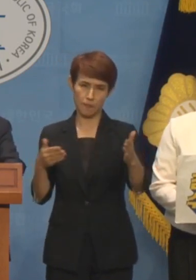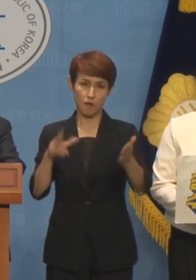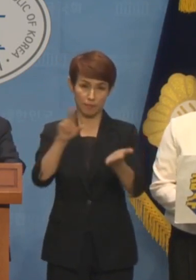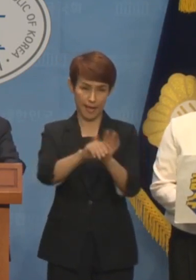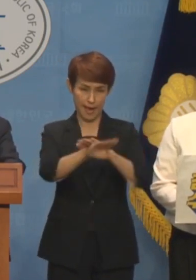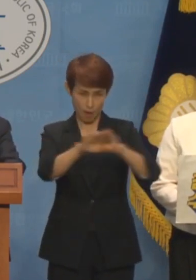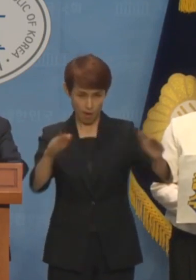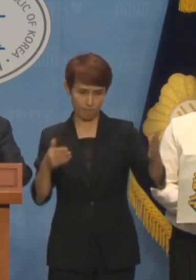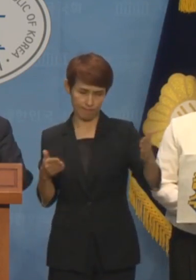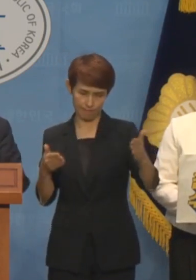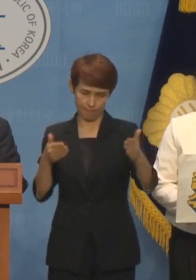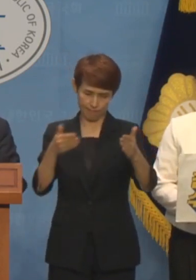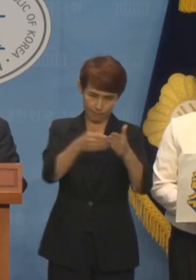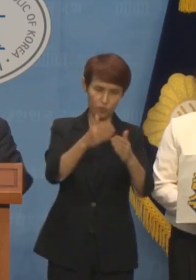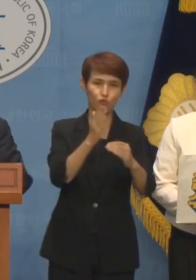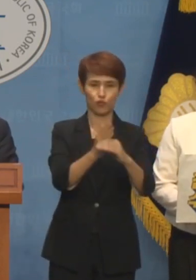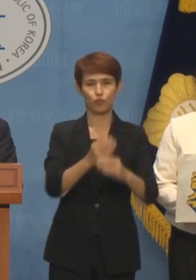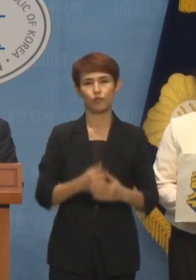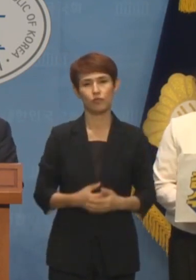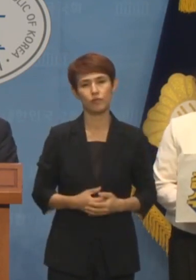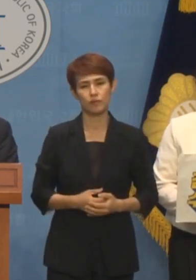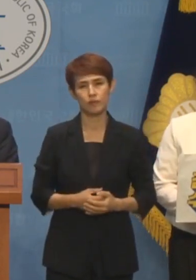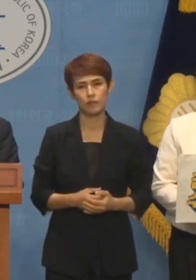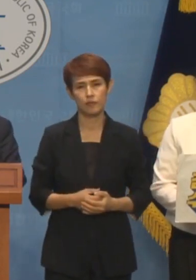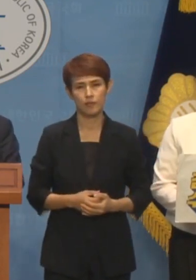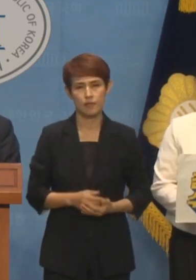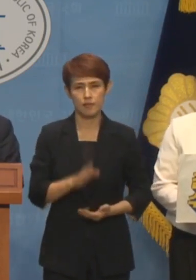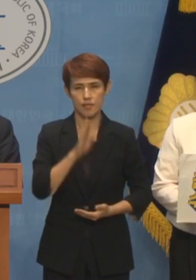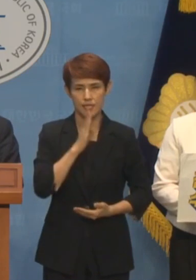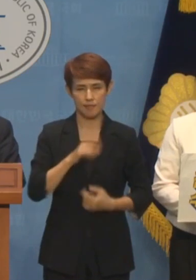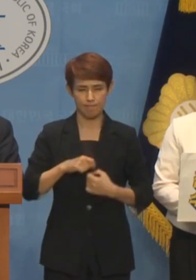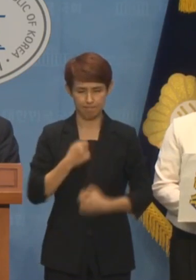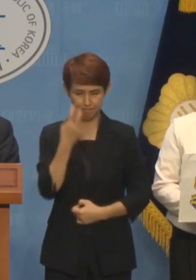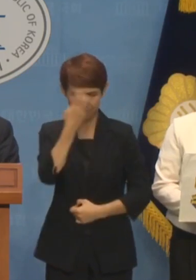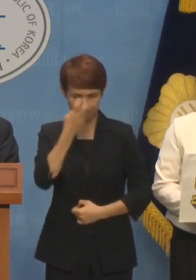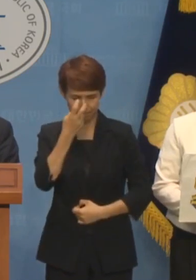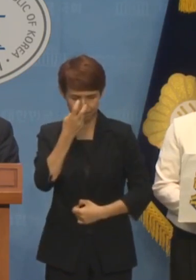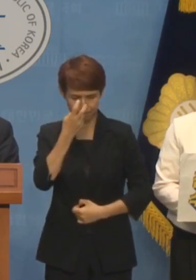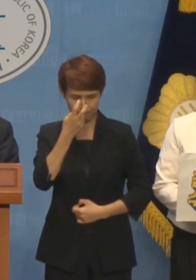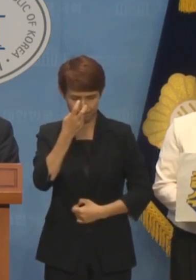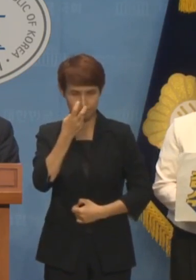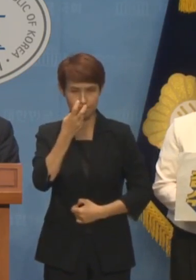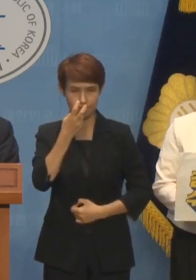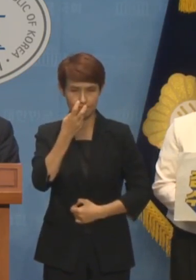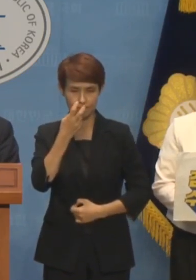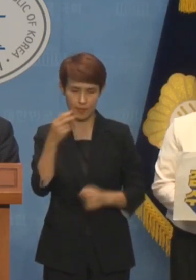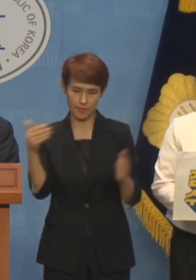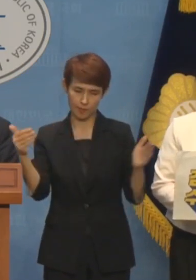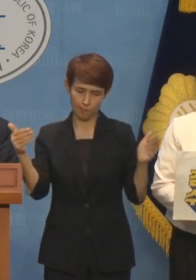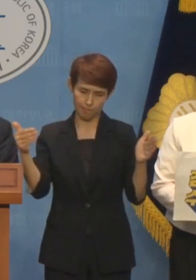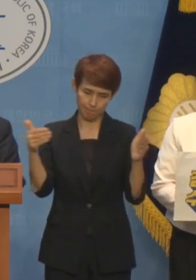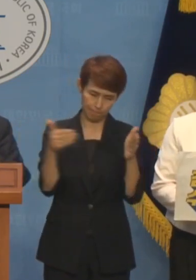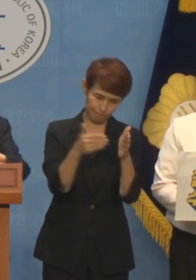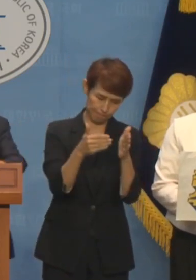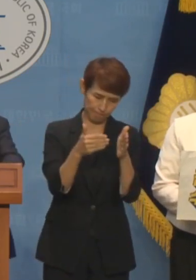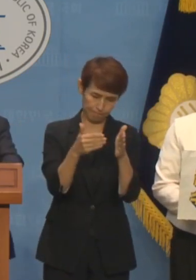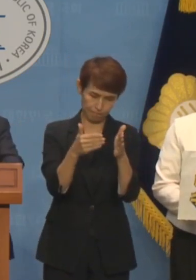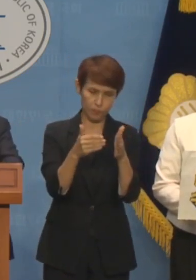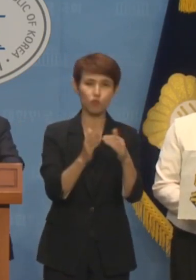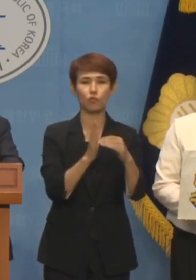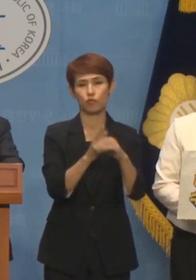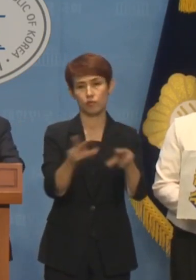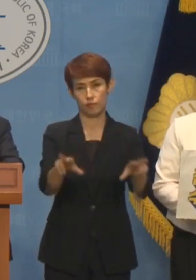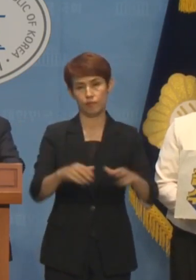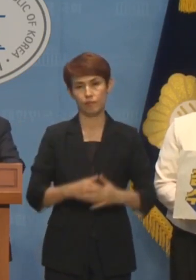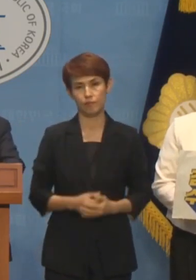와 있습니다. 진실 규명까지 이제 마지막 퍼즐만 남은